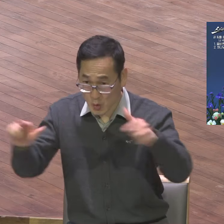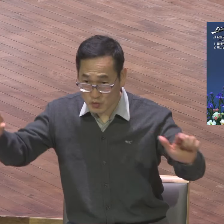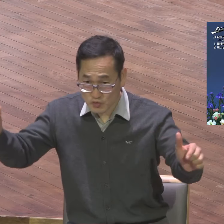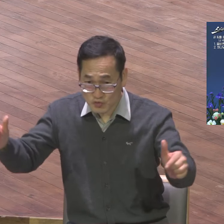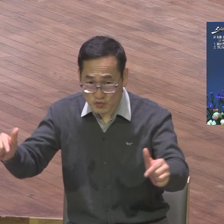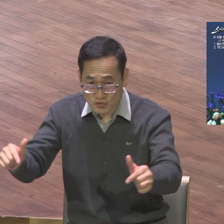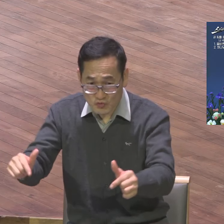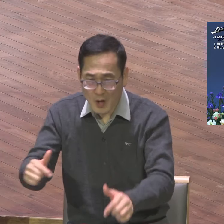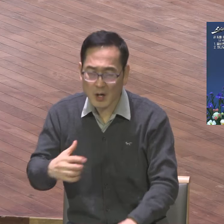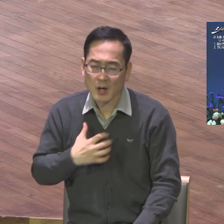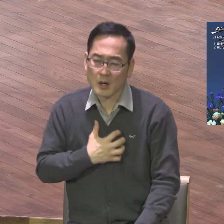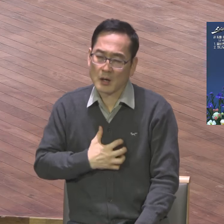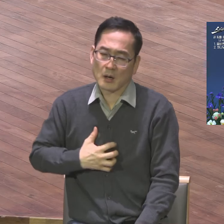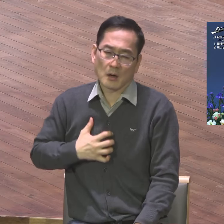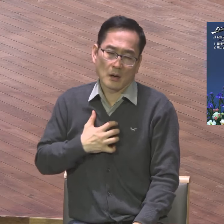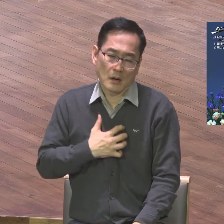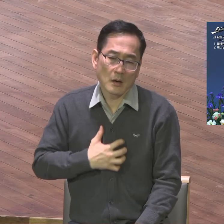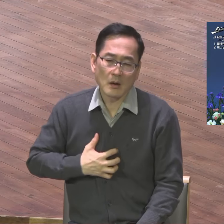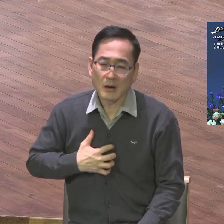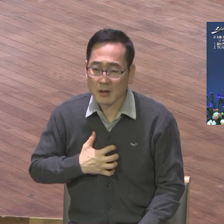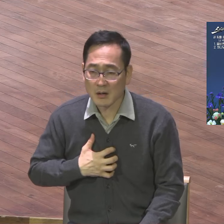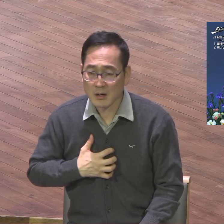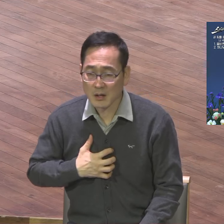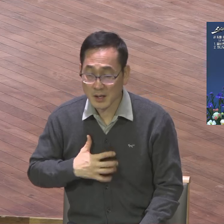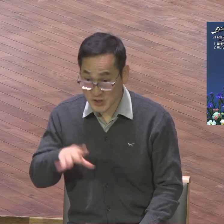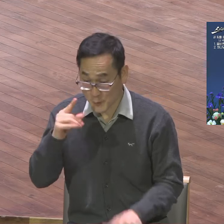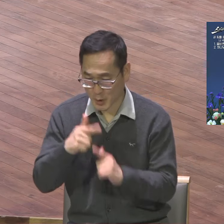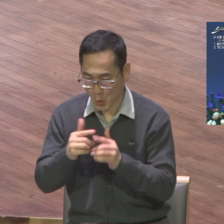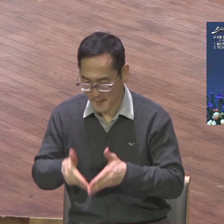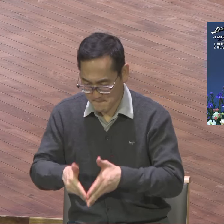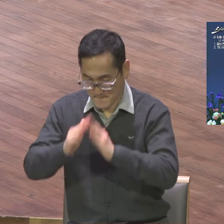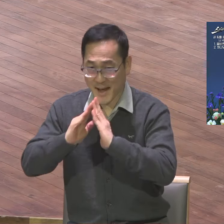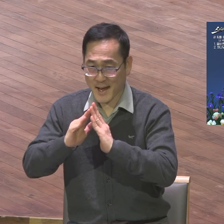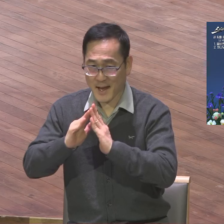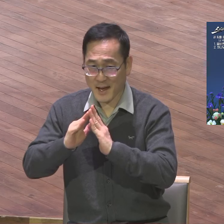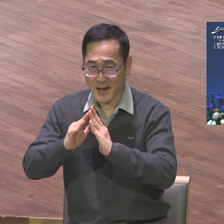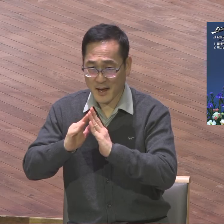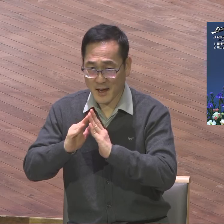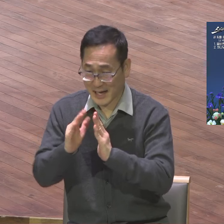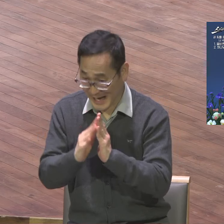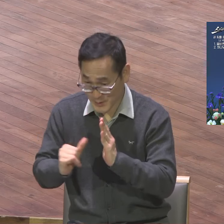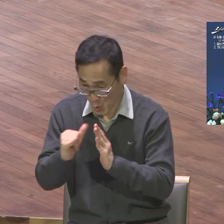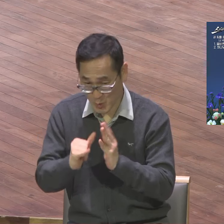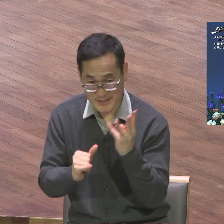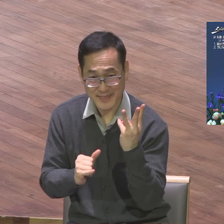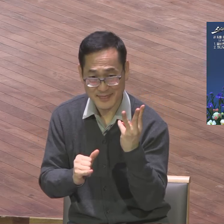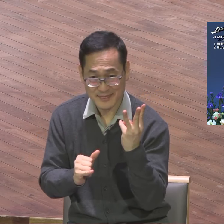개척 때부터 제가 이 교회를 새가정하고 시작한 이 교회가